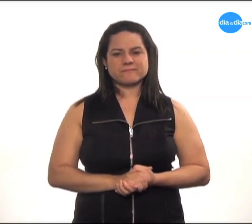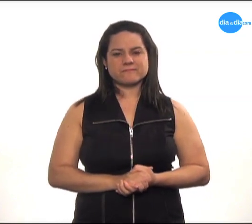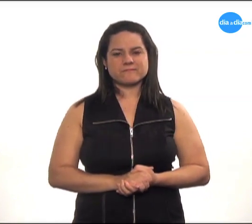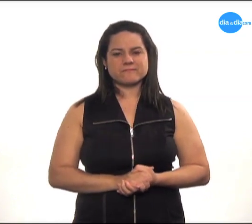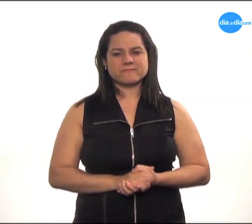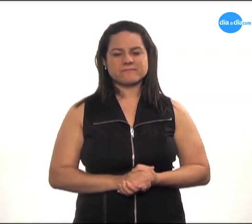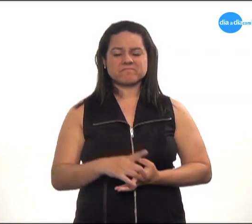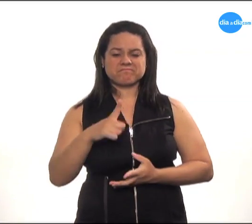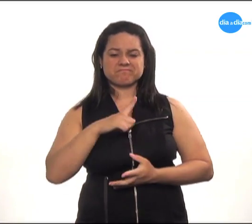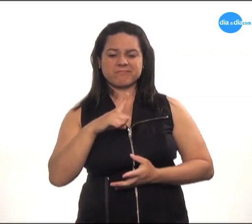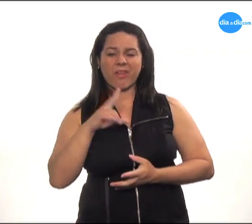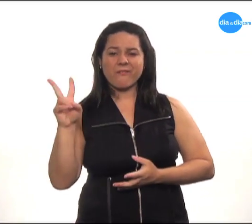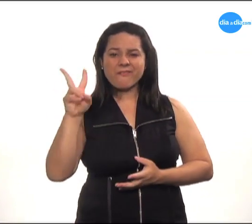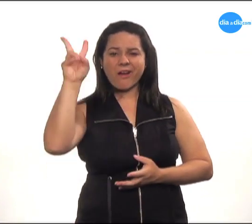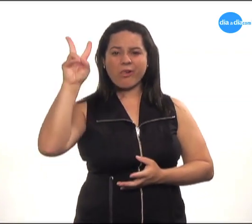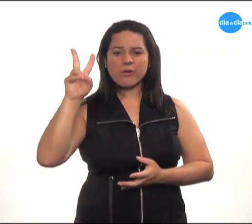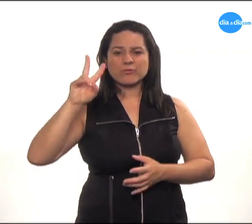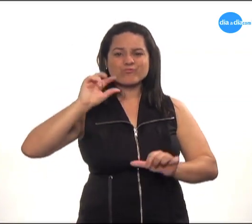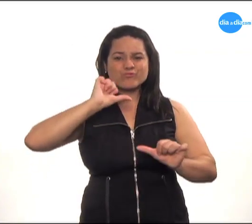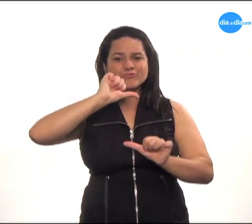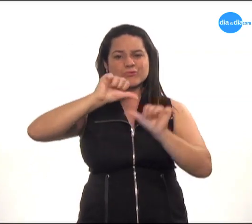Há uma inversão de valores.